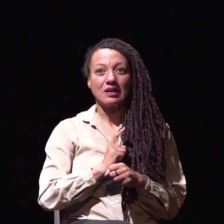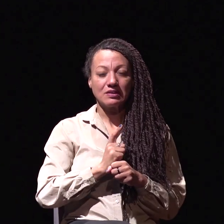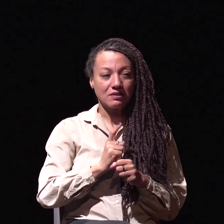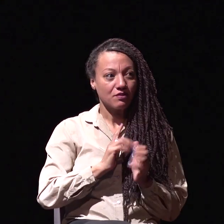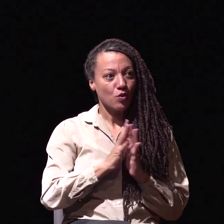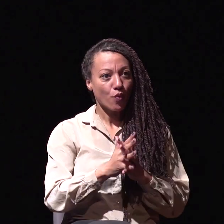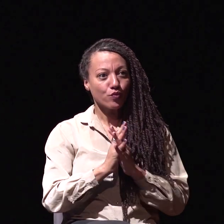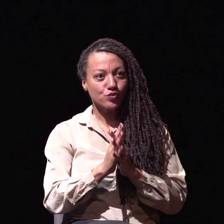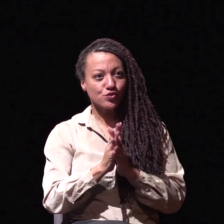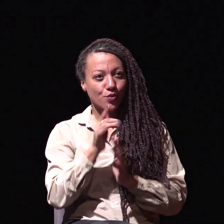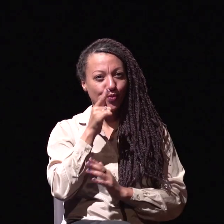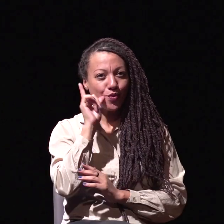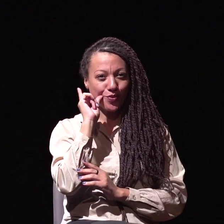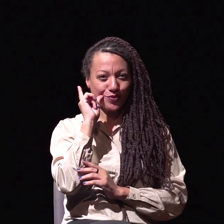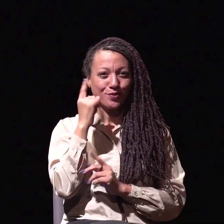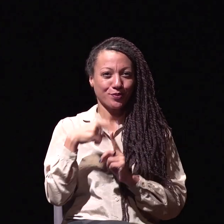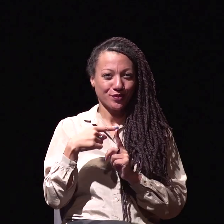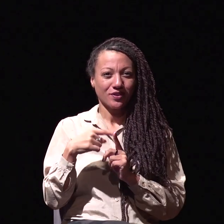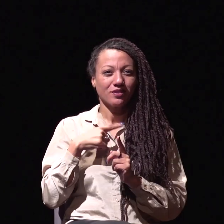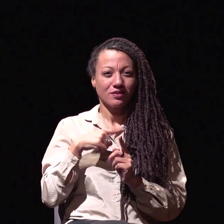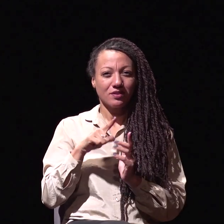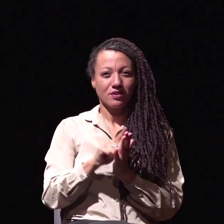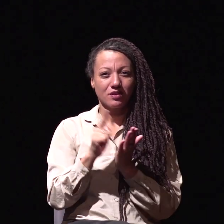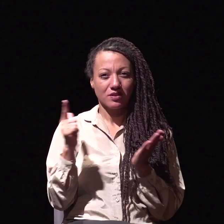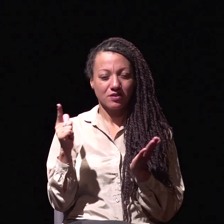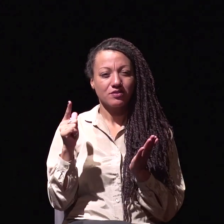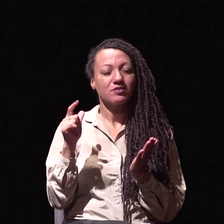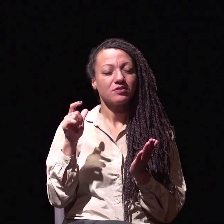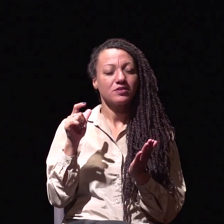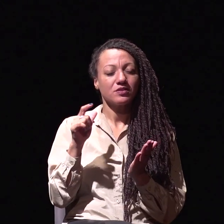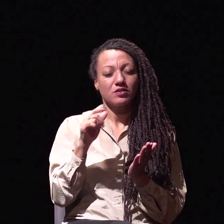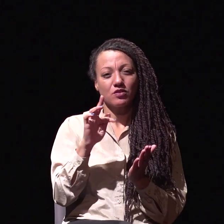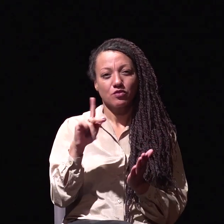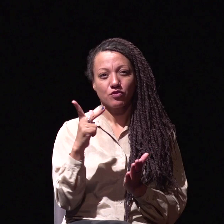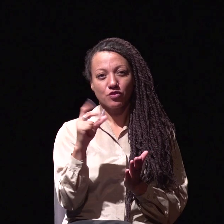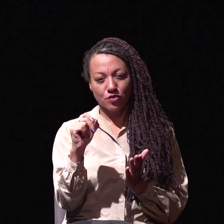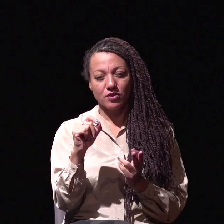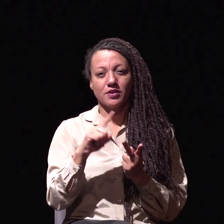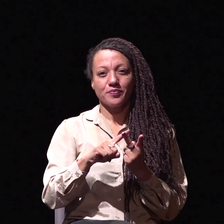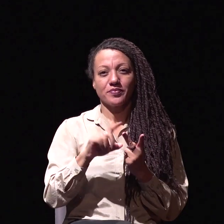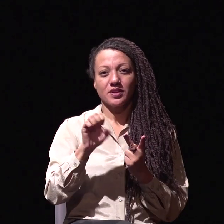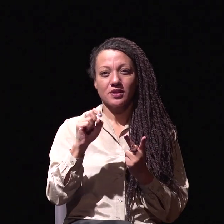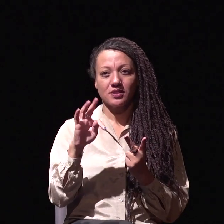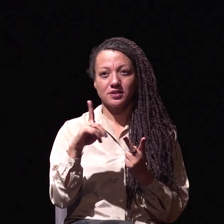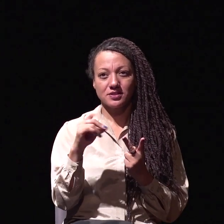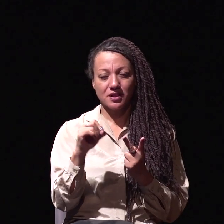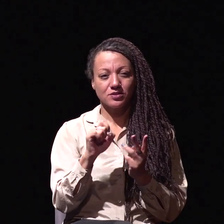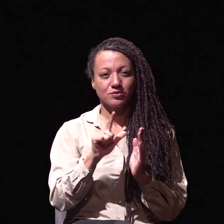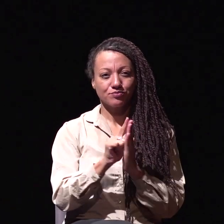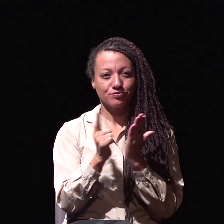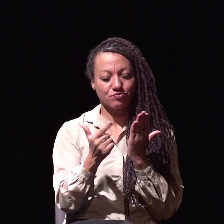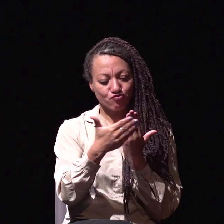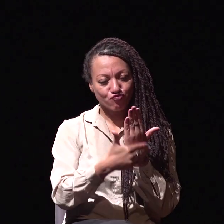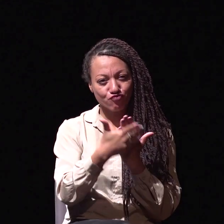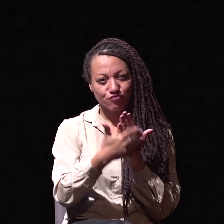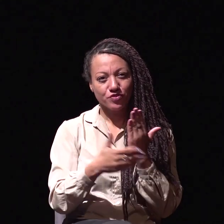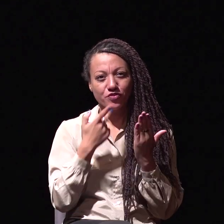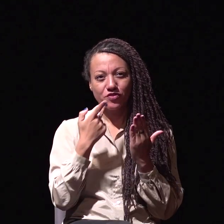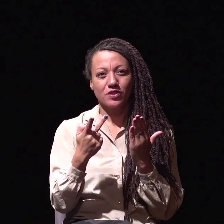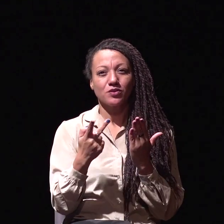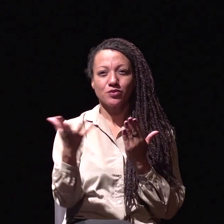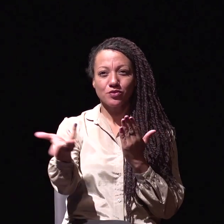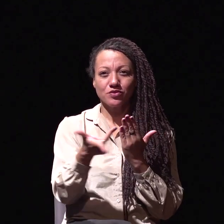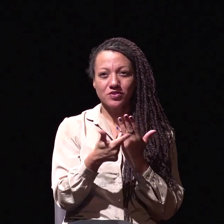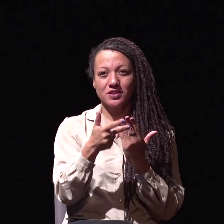pequena confusão ontem nas primeiras páginas do Estado de São Paulo e da Folha de São Paulo, com chamadas na capa para MASP 50